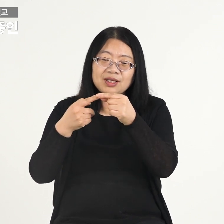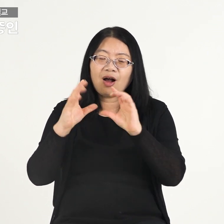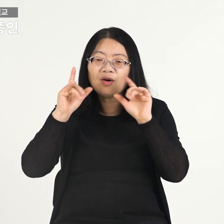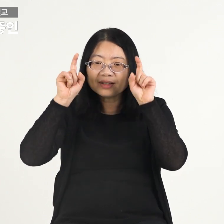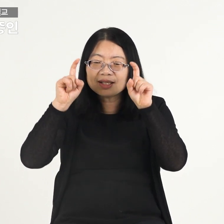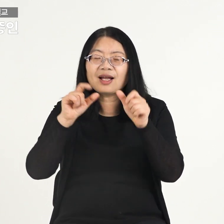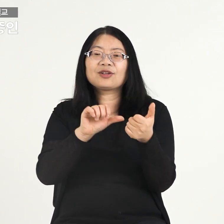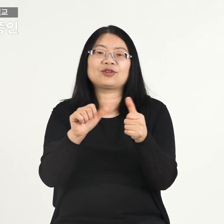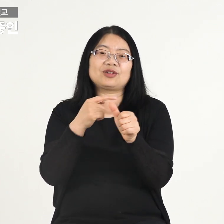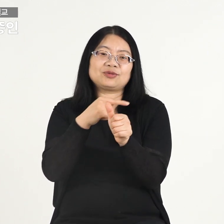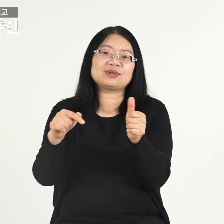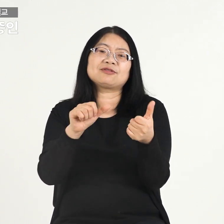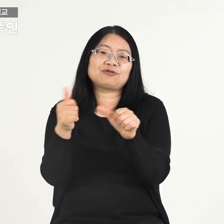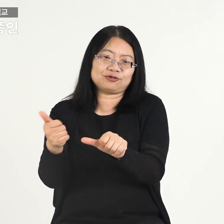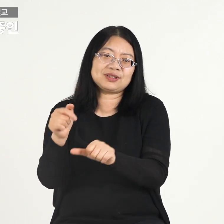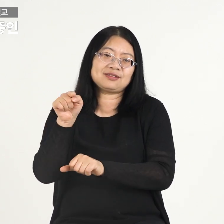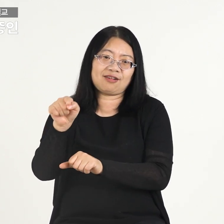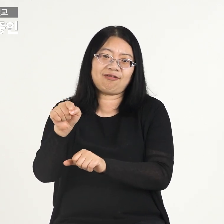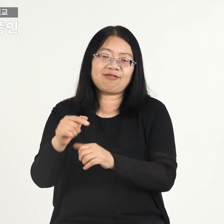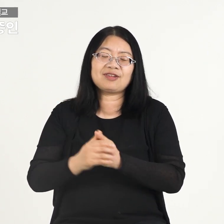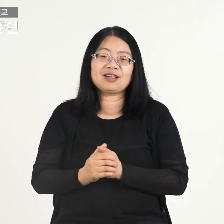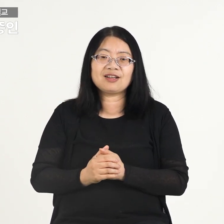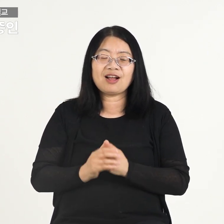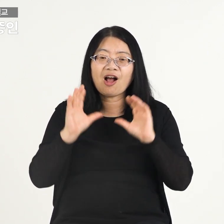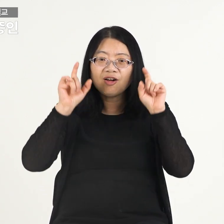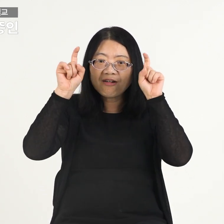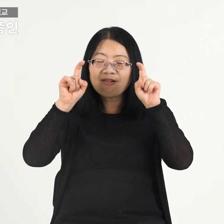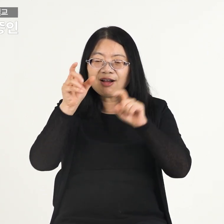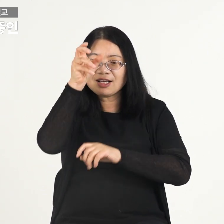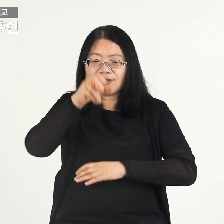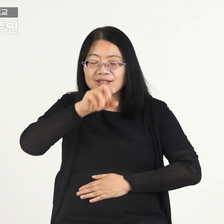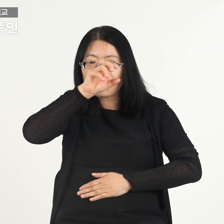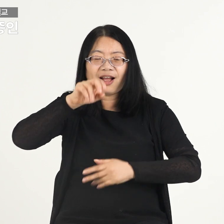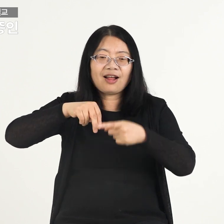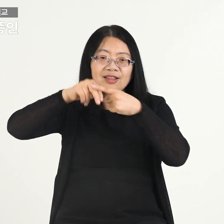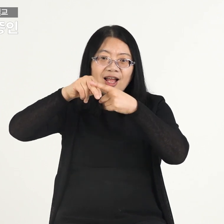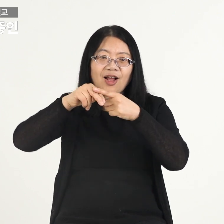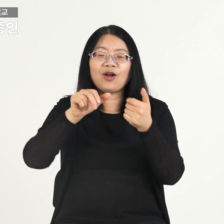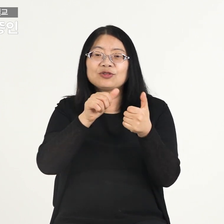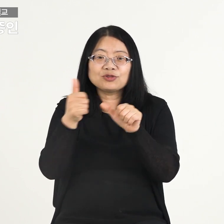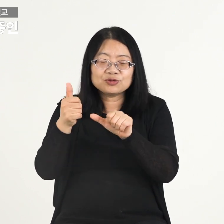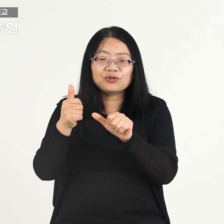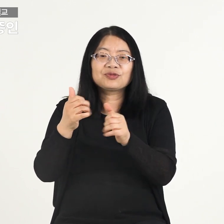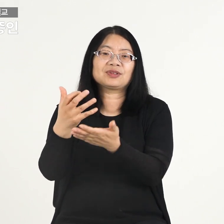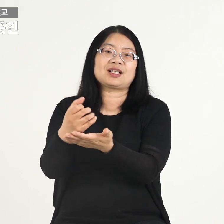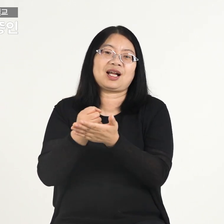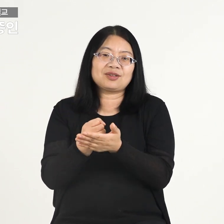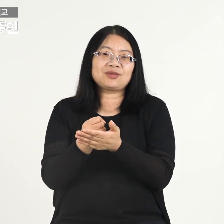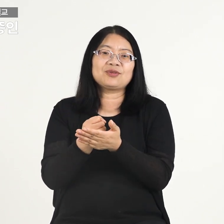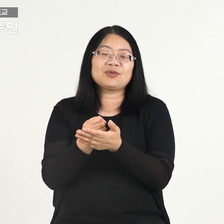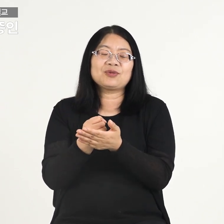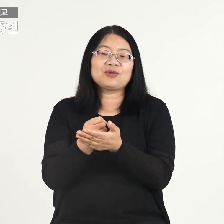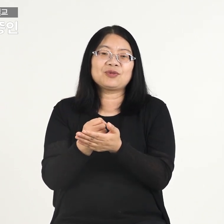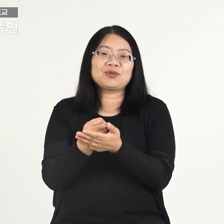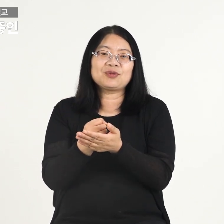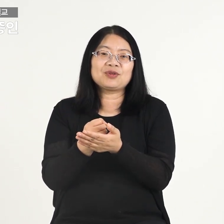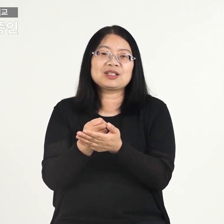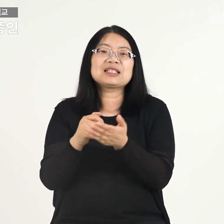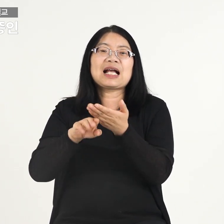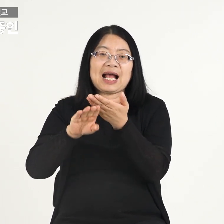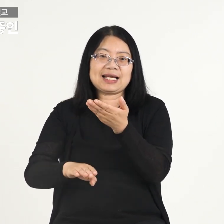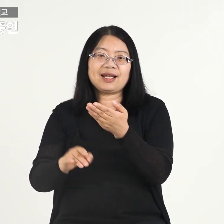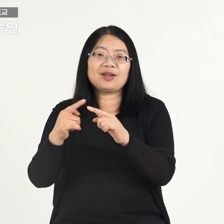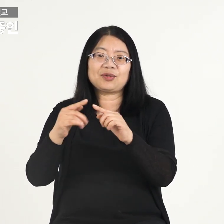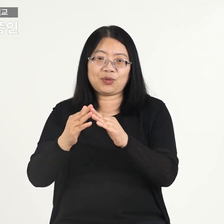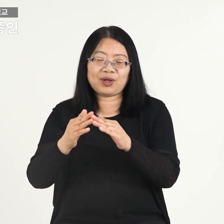죽음입니다. 그 어린 양의 십자가의 죽음 아래 교회가 세워진 거예요.